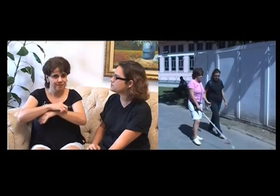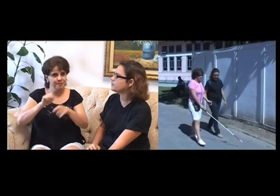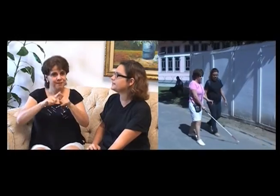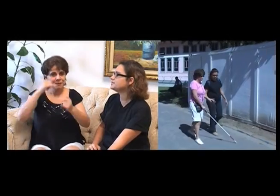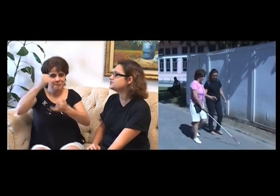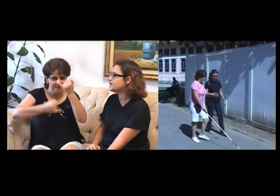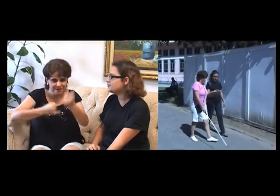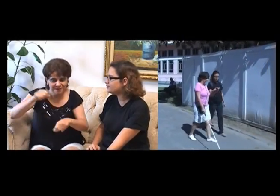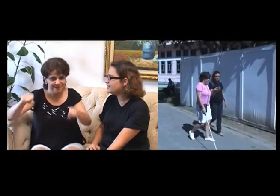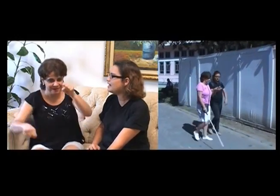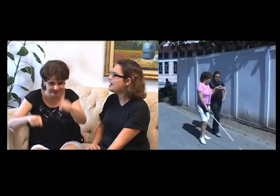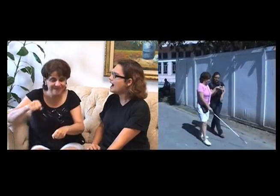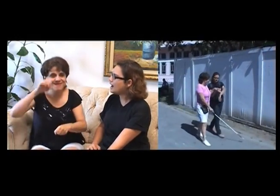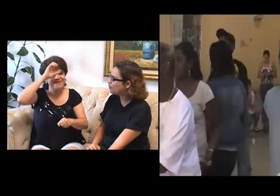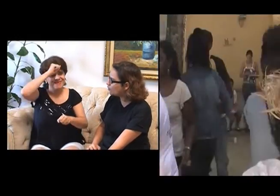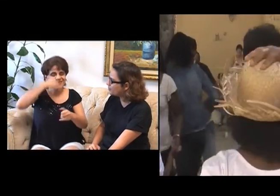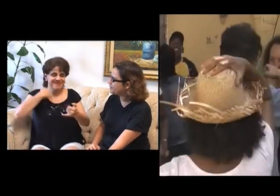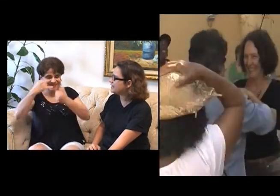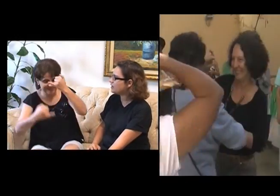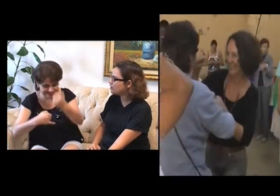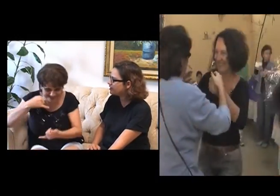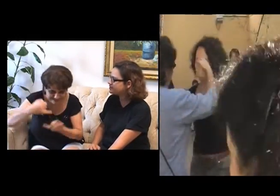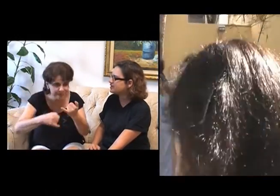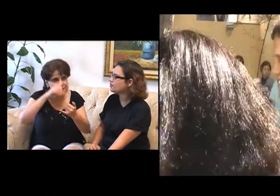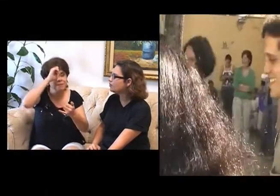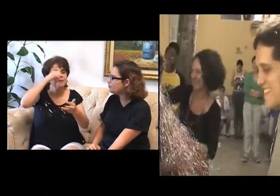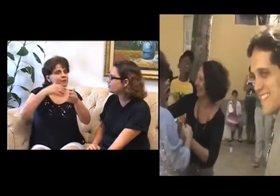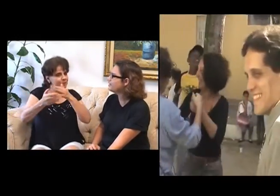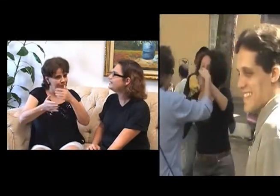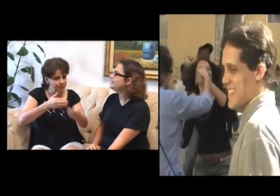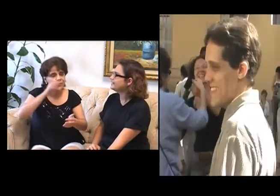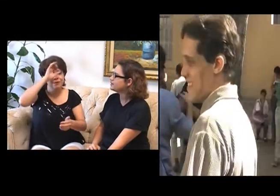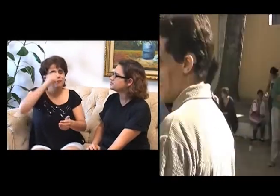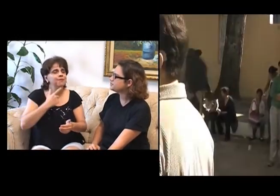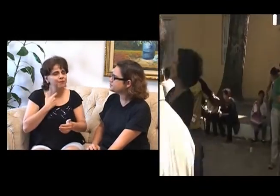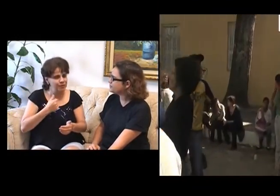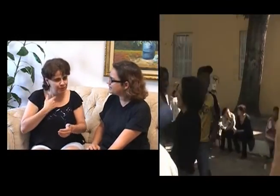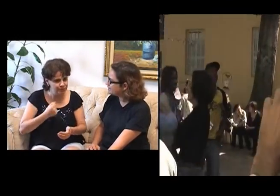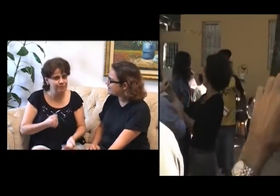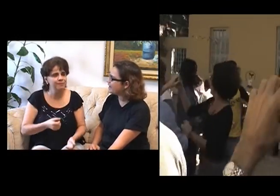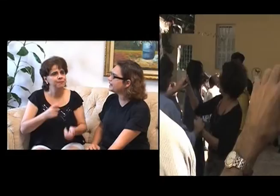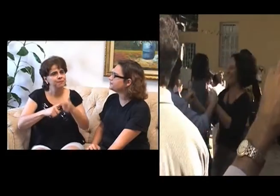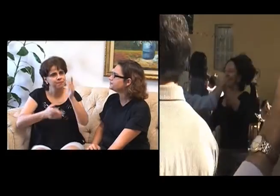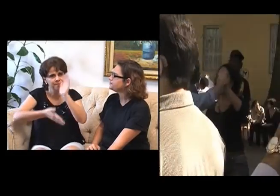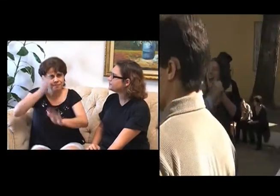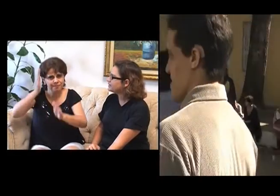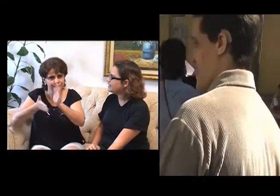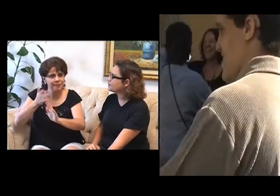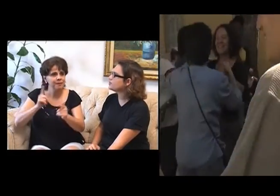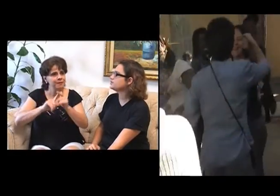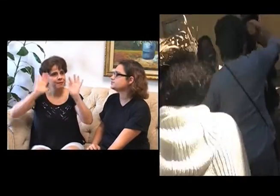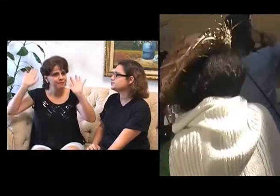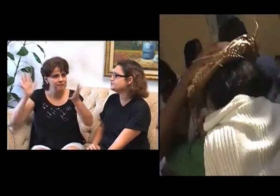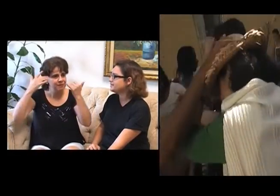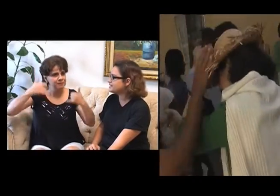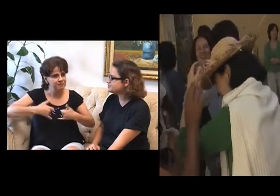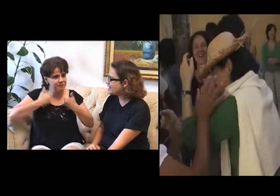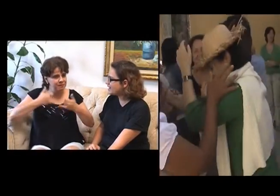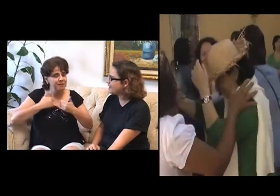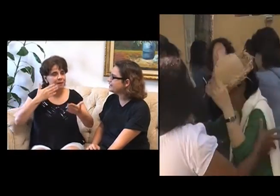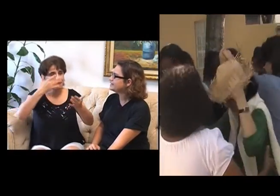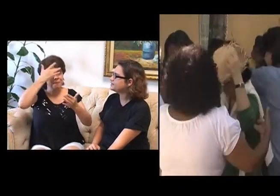com uma pessoa para me descrever a roupa da loja, a cor. Eu gosto muito de brincar, né? Eu gosto muito